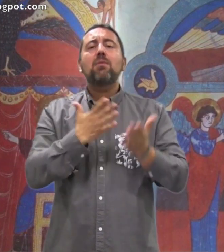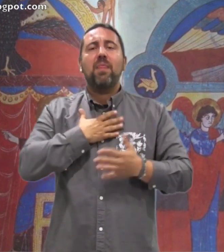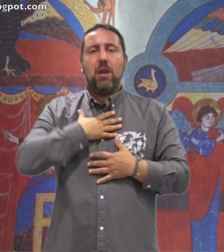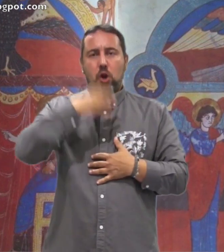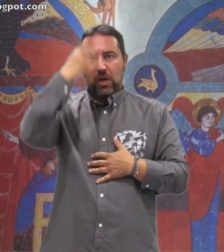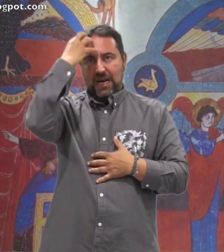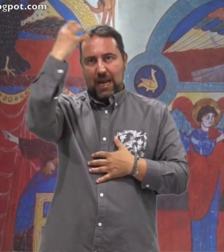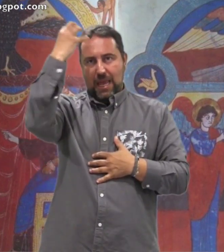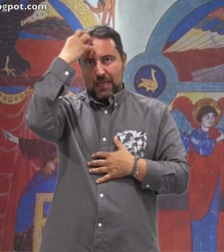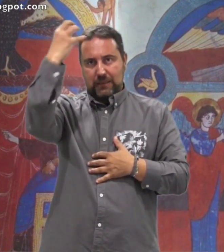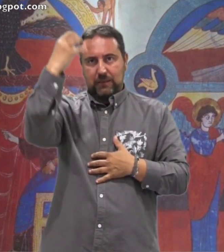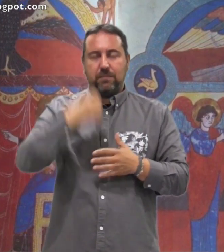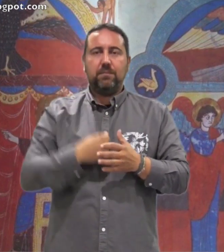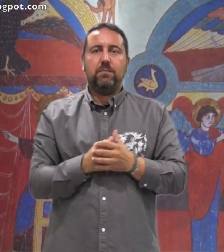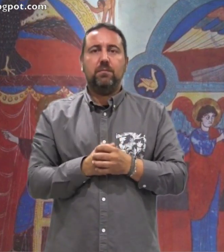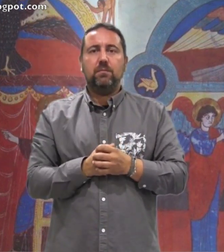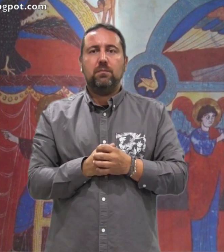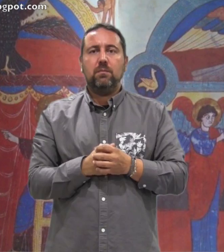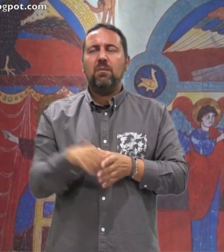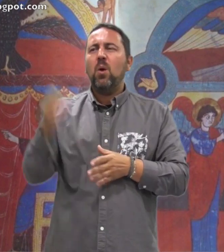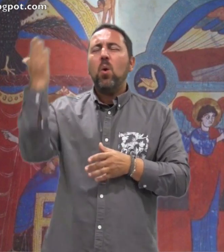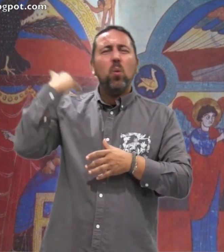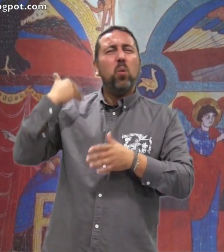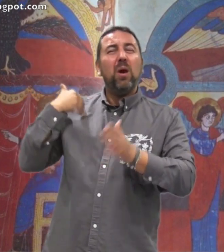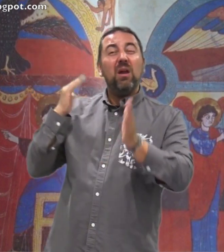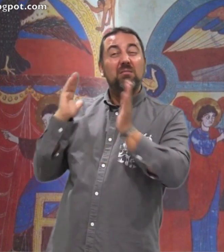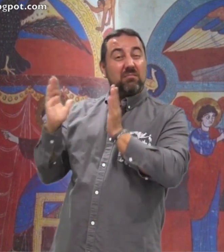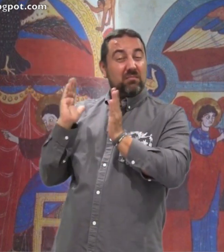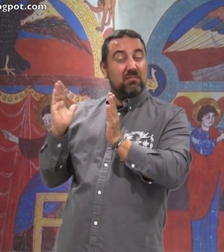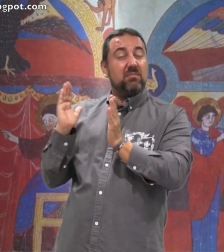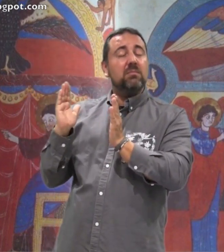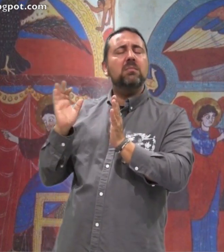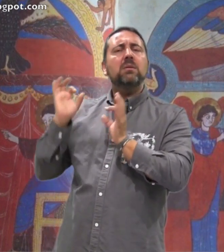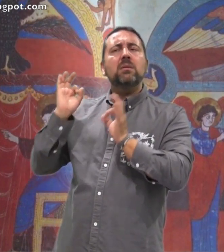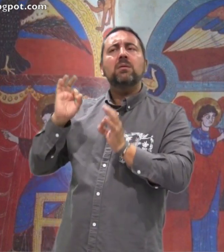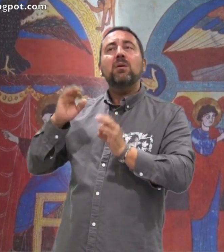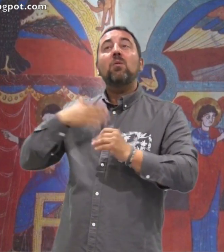Lectura del primer libro de los Reyes. En aquellos días